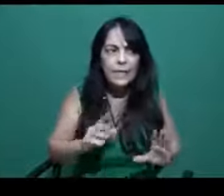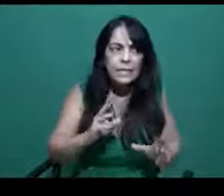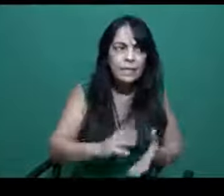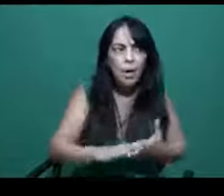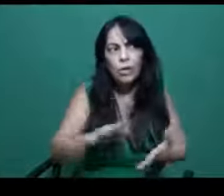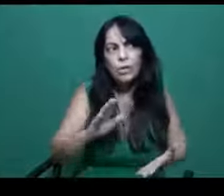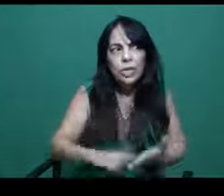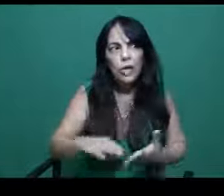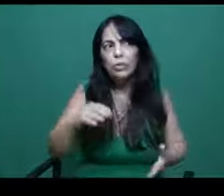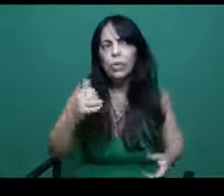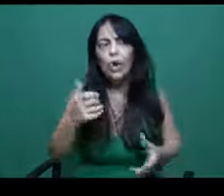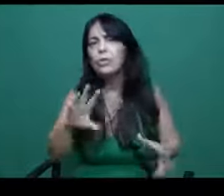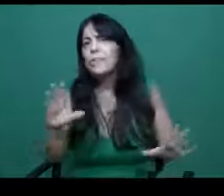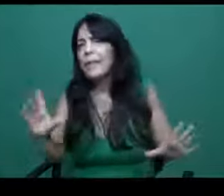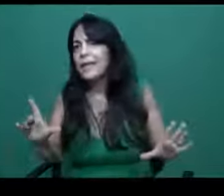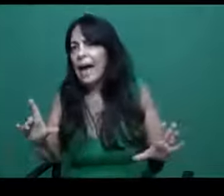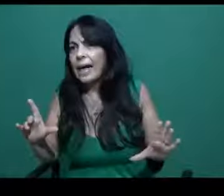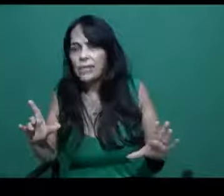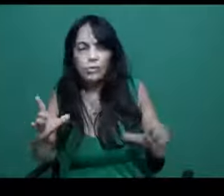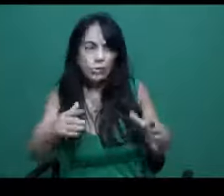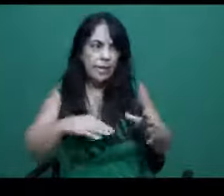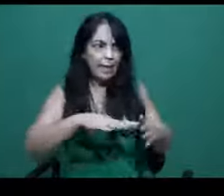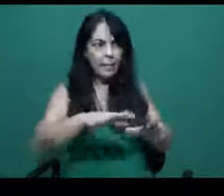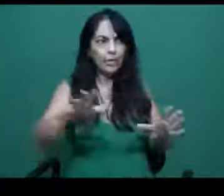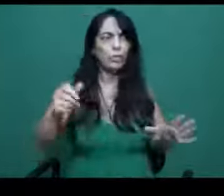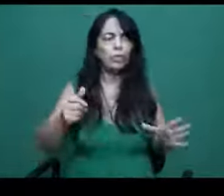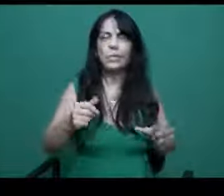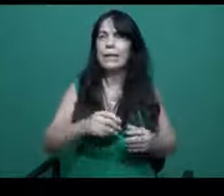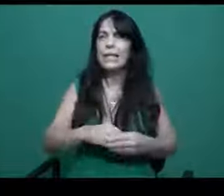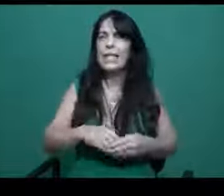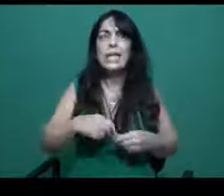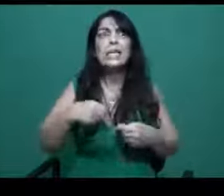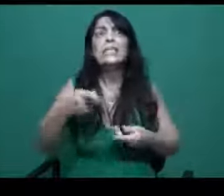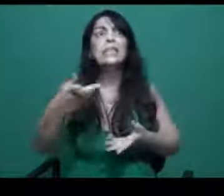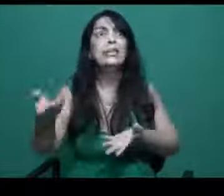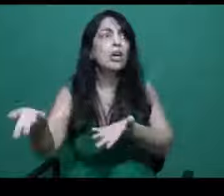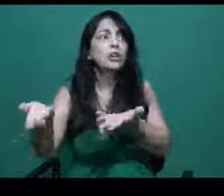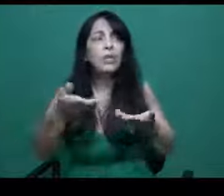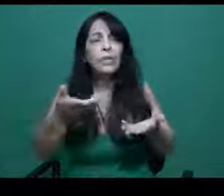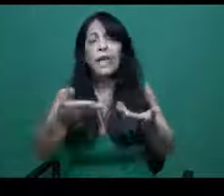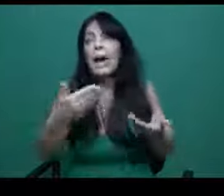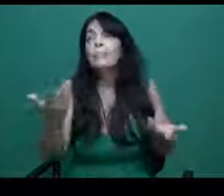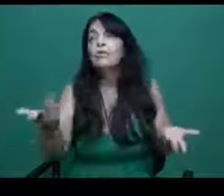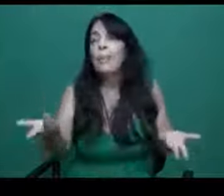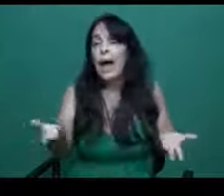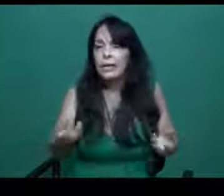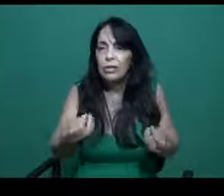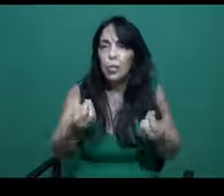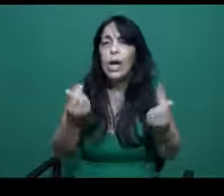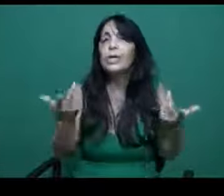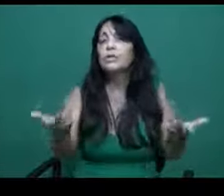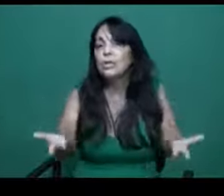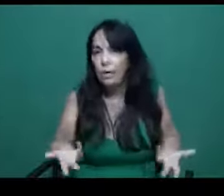Nesse bolo deu 12 pedaços, dá para a turma, mas se nós convidarmos mais, quantos nós vamos